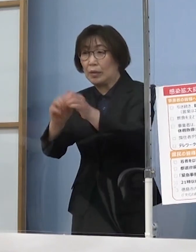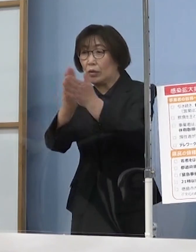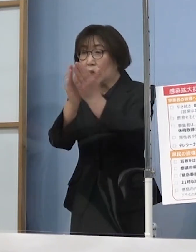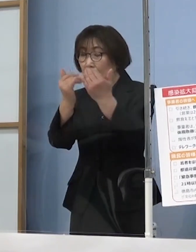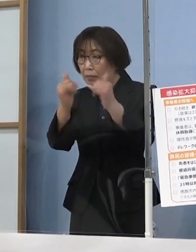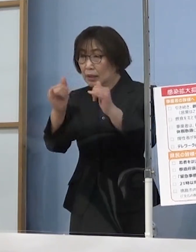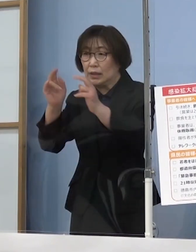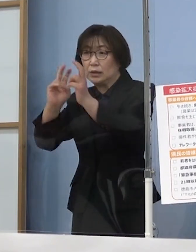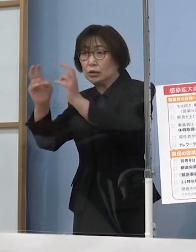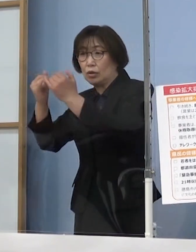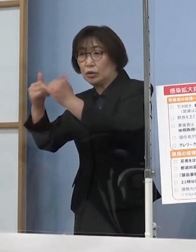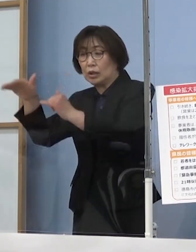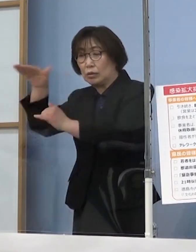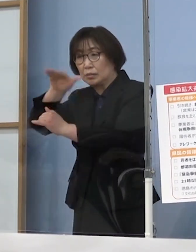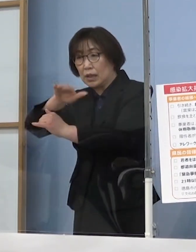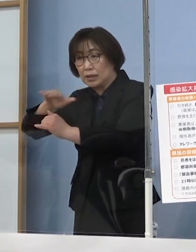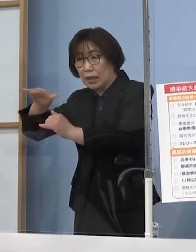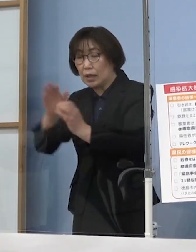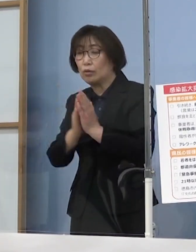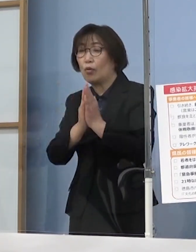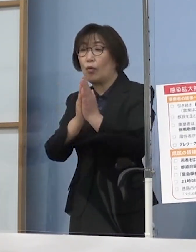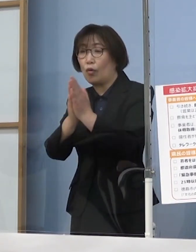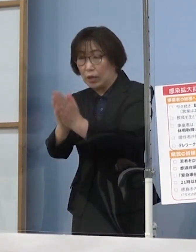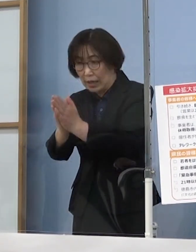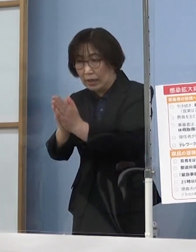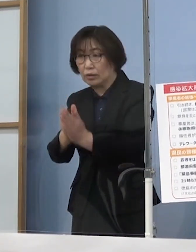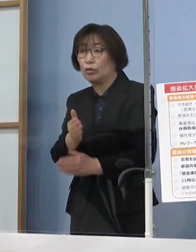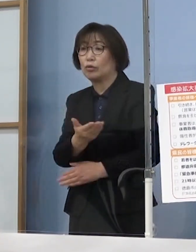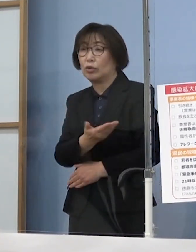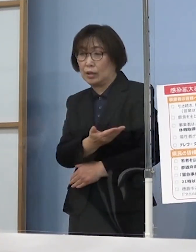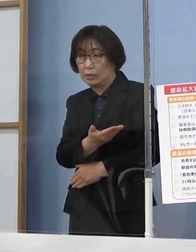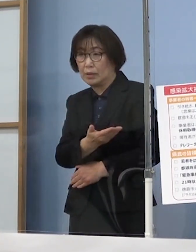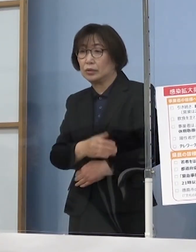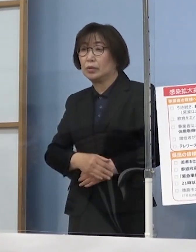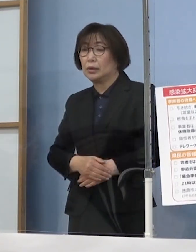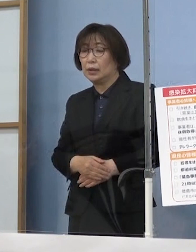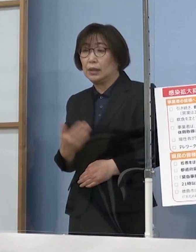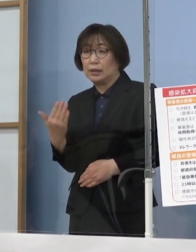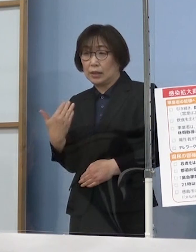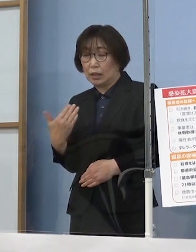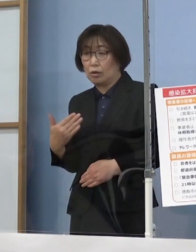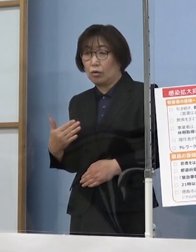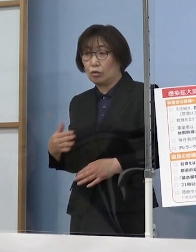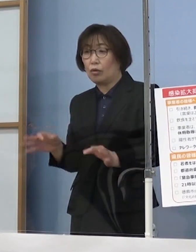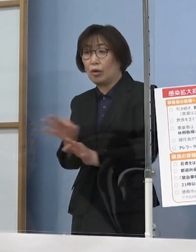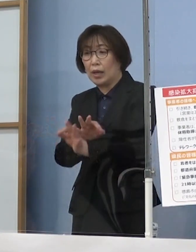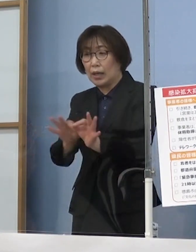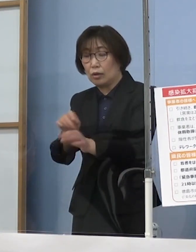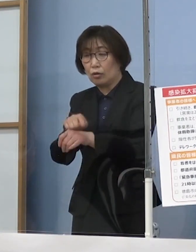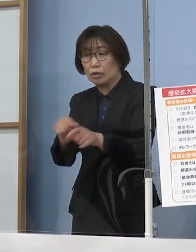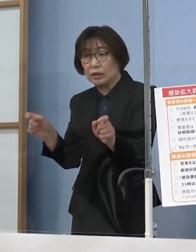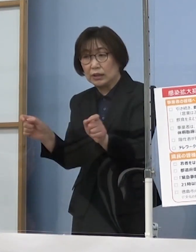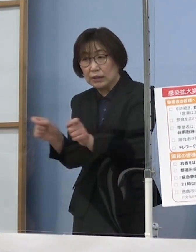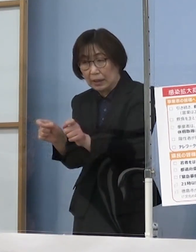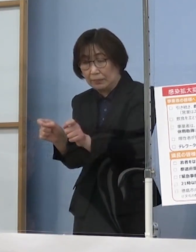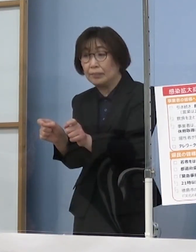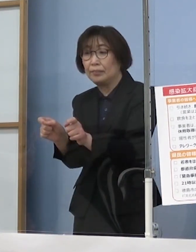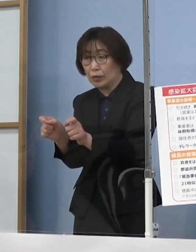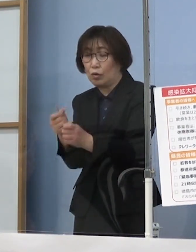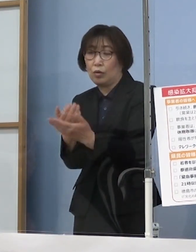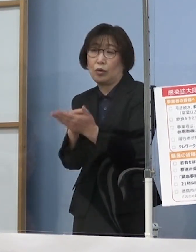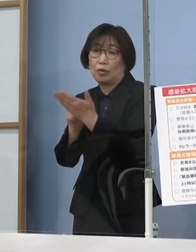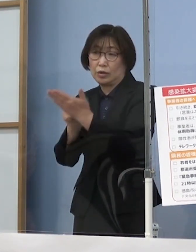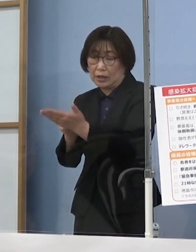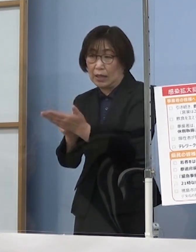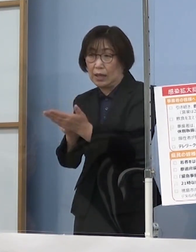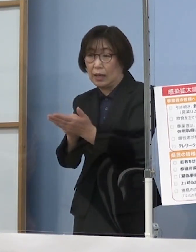皆様方へのお願いということになります。先ほど時短の要請の延長申し上げたところ、またカラオ